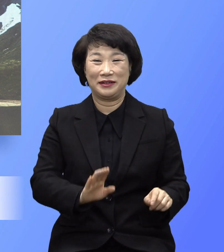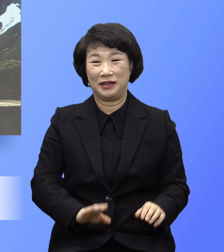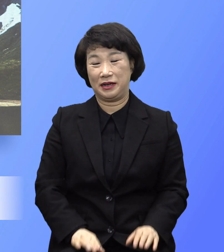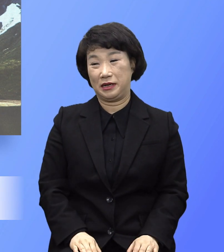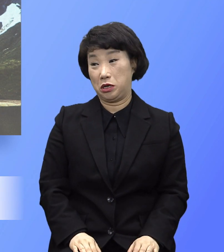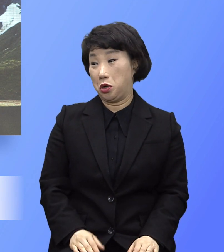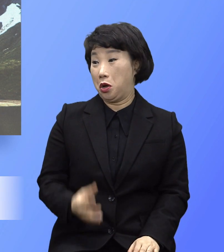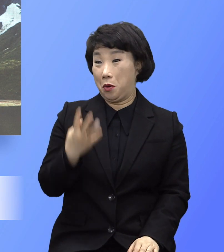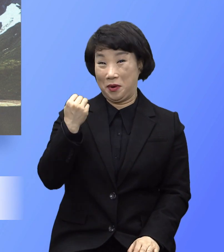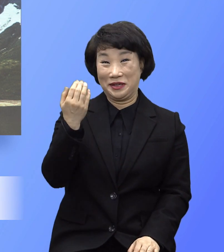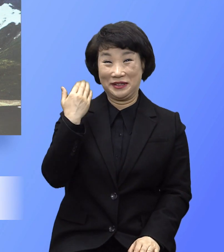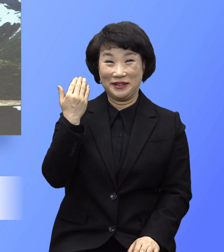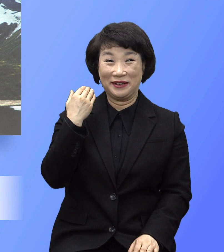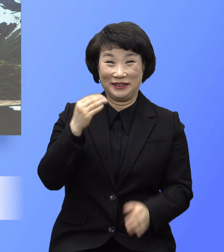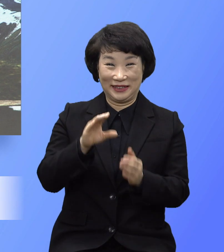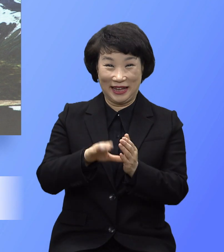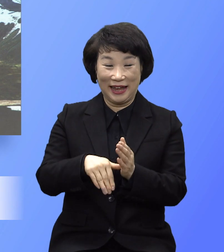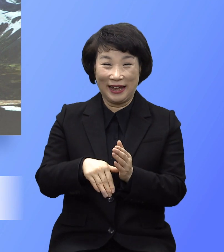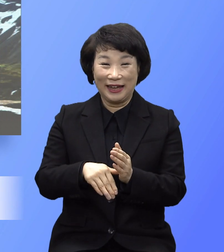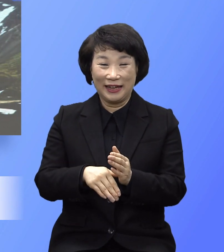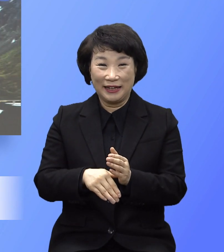요 며칠 전에